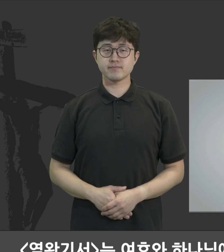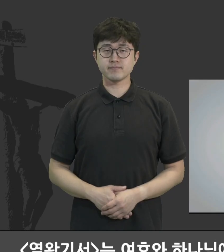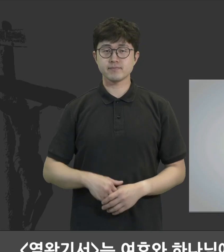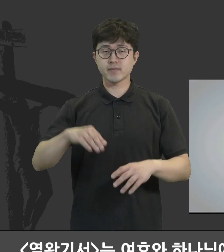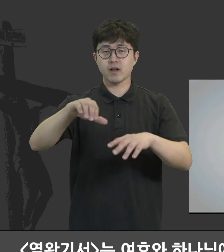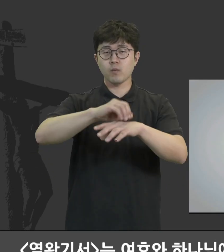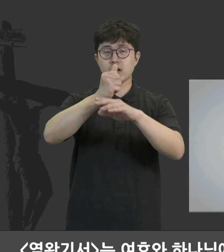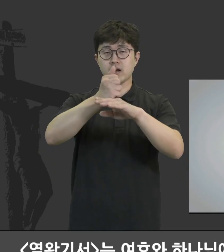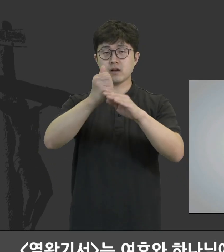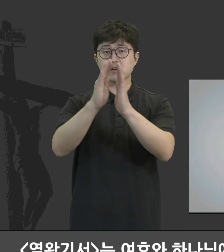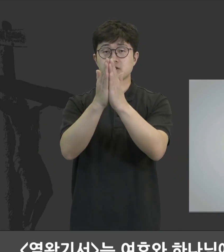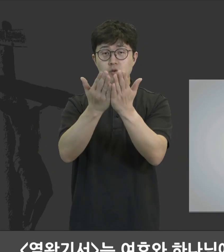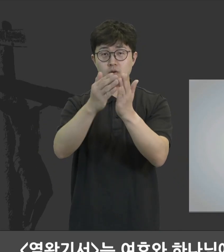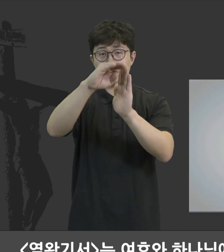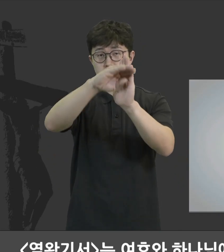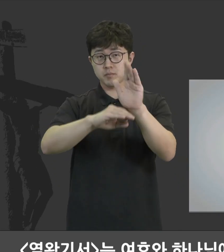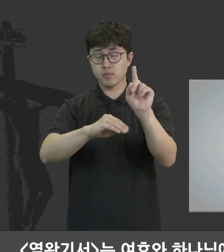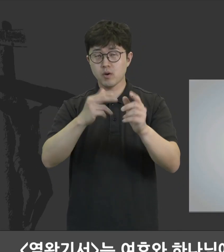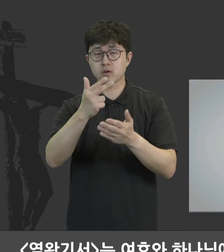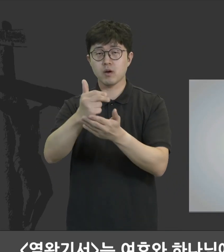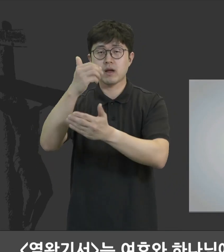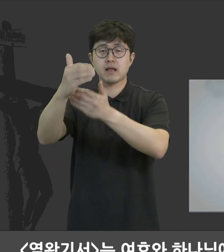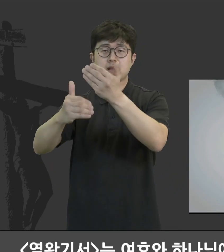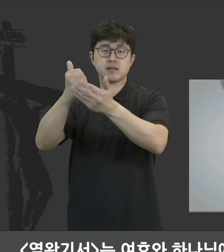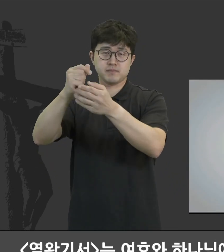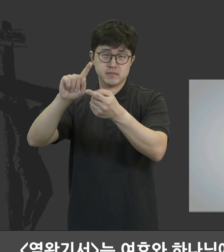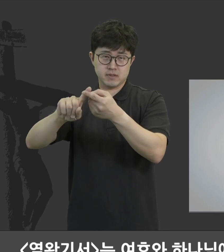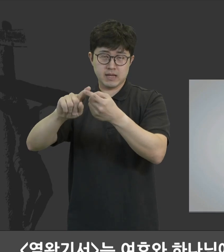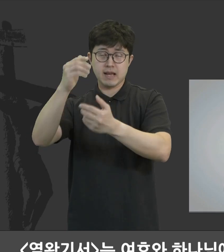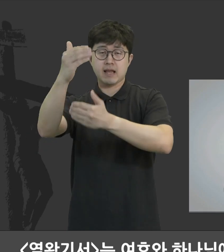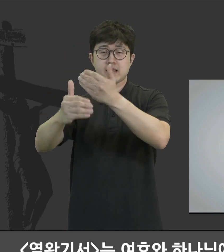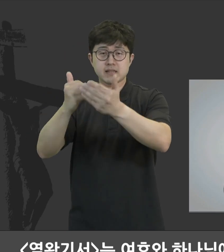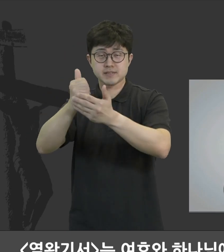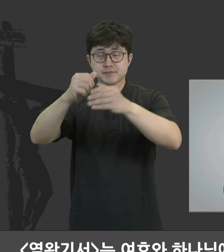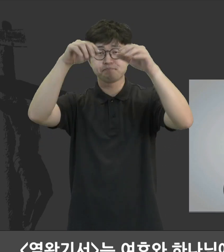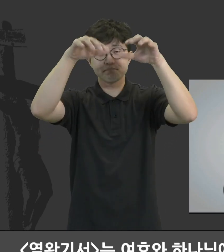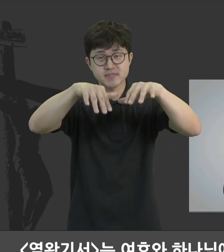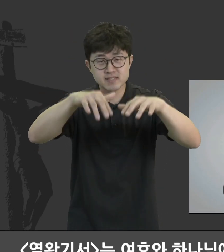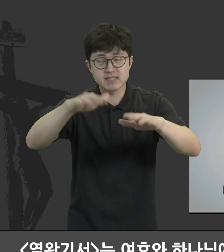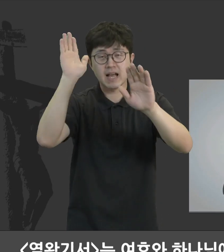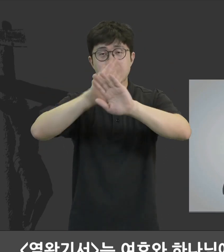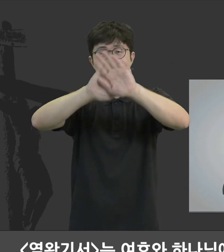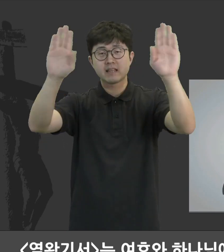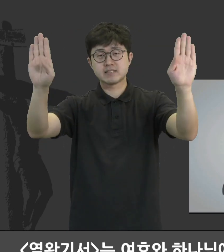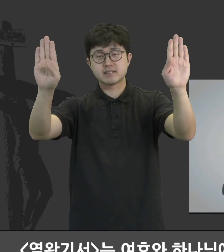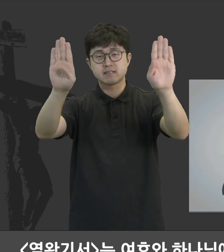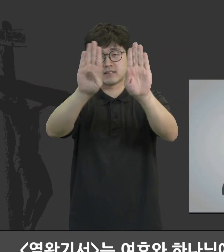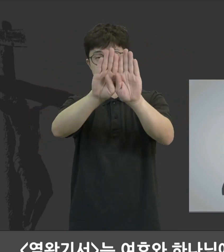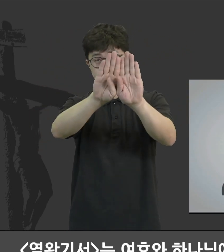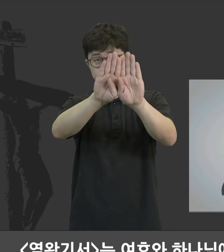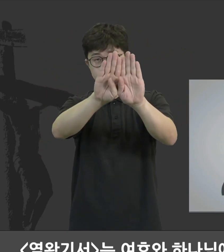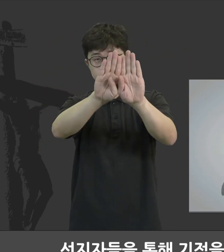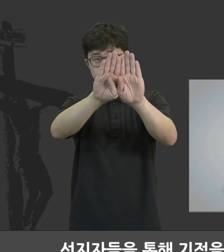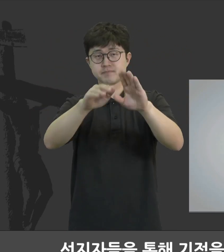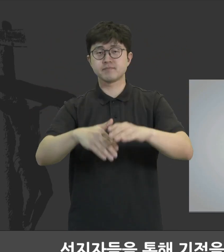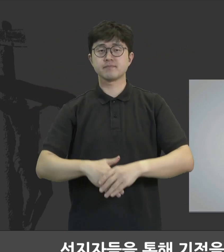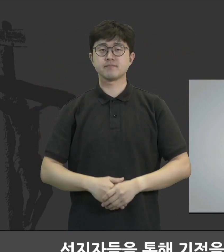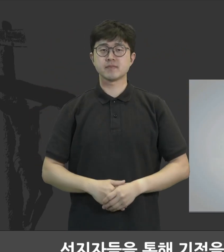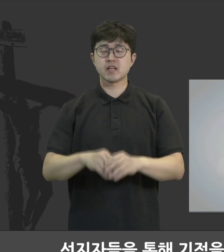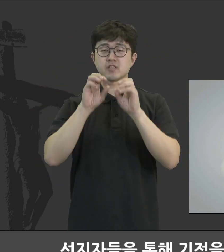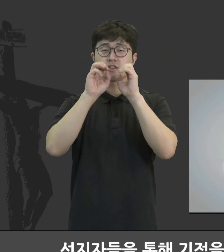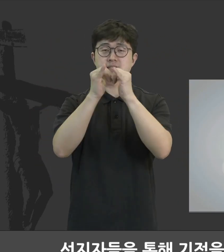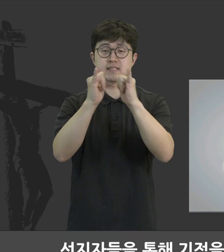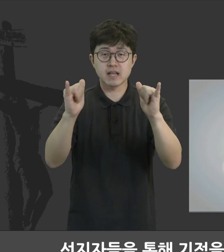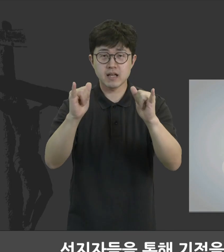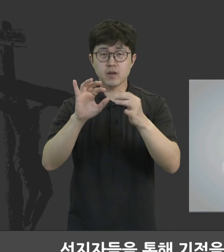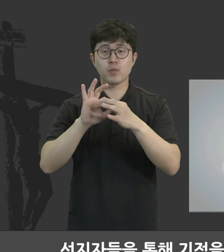열왕기서는 여호와 하나님에 관한 책입니다. 하나님께서는 비를 내리기도 하늘을 닫기도 하시며